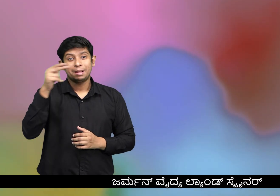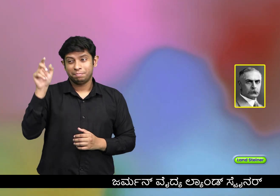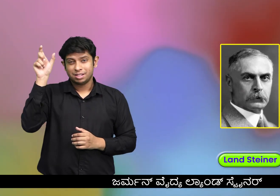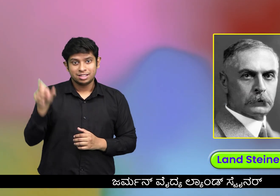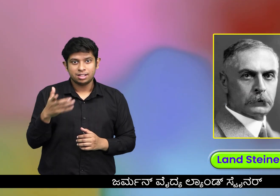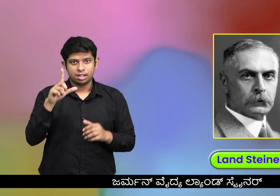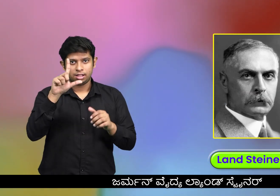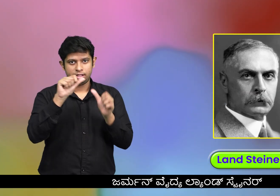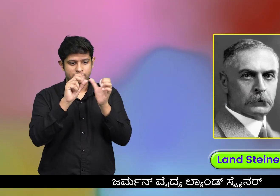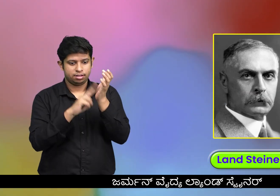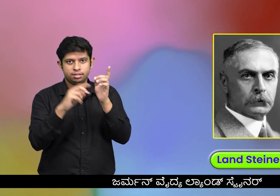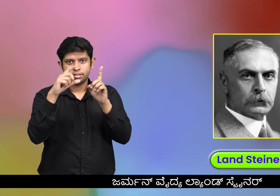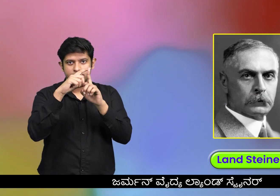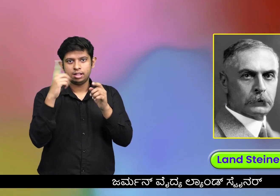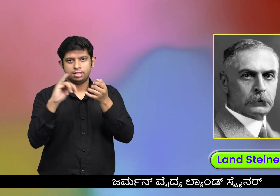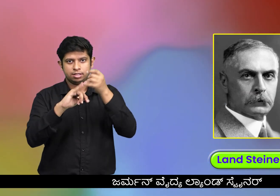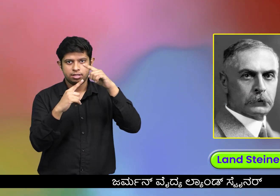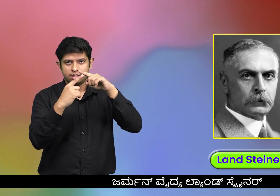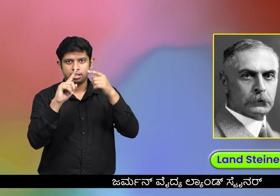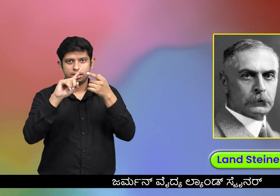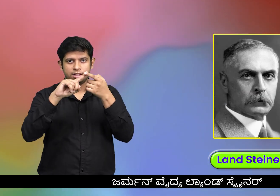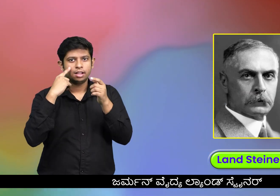ಜರ್ಮನ್ ವೈದ್ಯ ಲ್ಯಾಂಡ್ ಸ್ಟ್ಲೈನರ್.